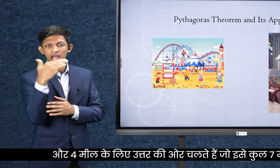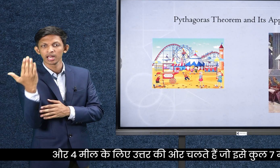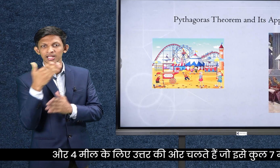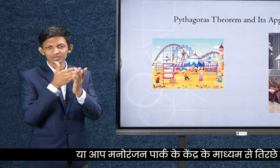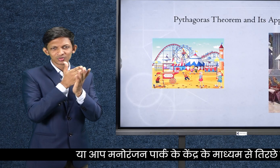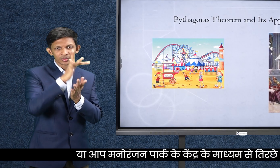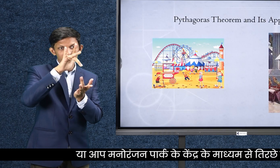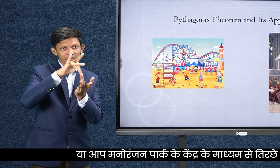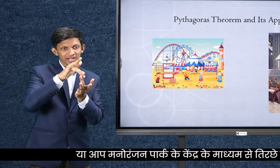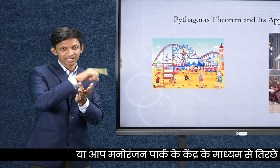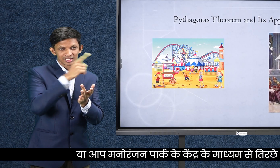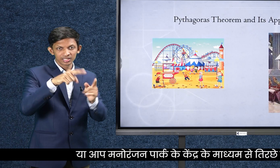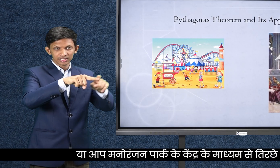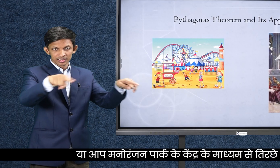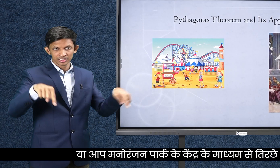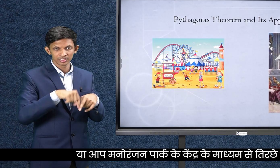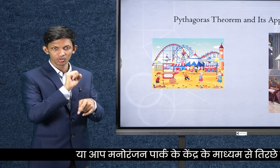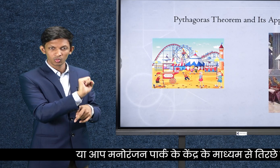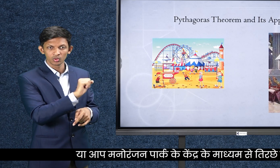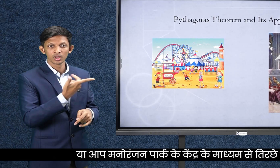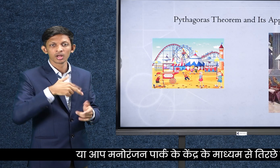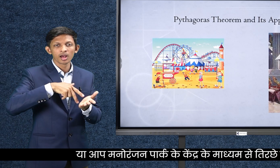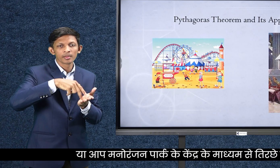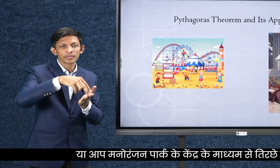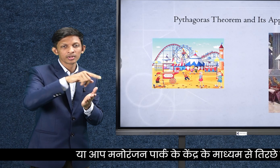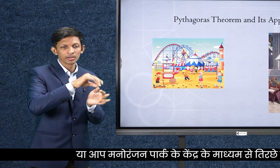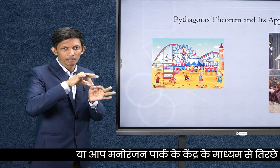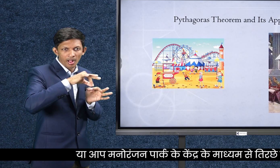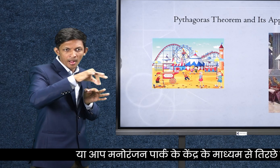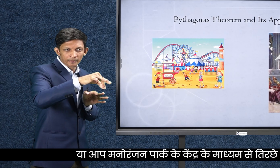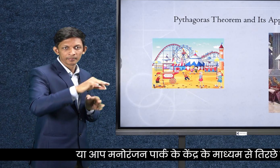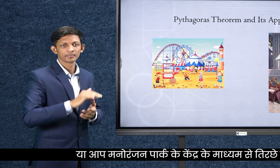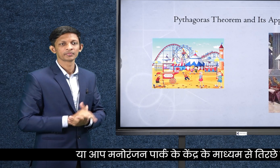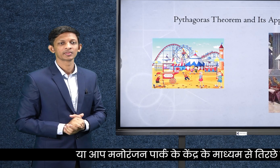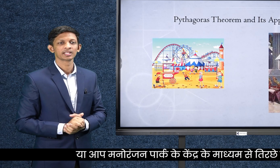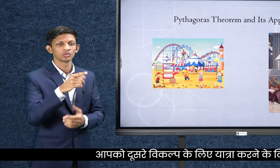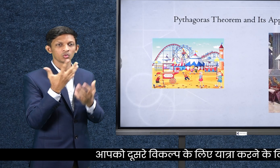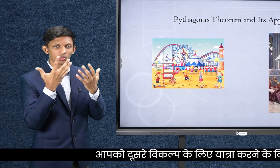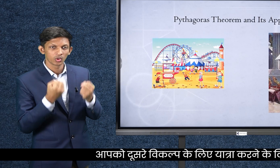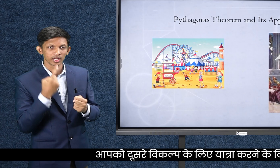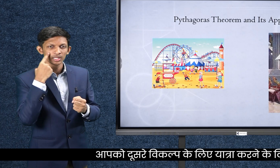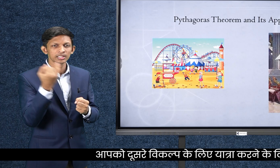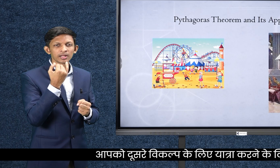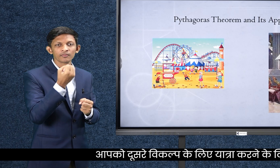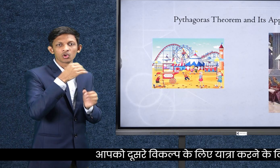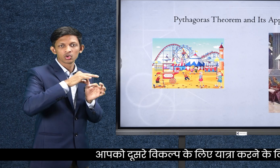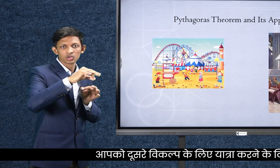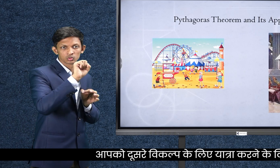है। या आप मनोरंजक पार्क के केंद्र के माध्यम से तिरछे चलते हैं। आपको दूसरे विकल्प के